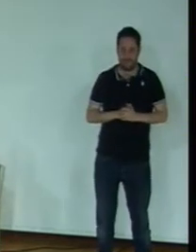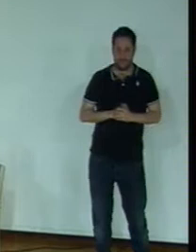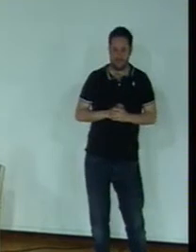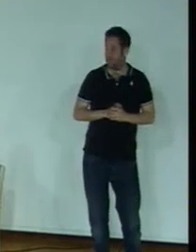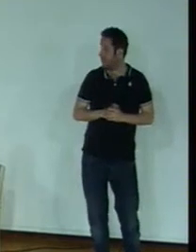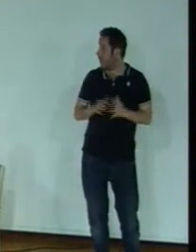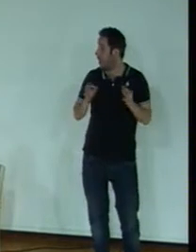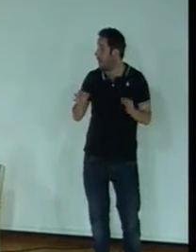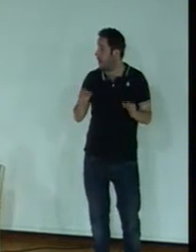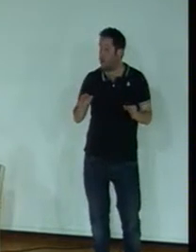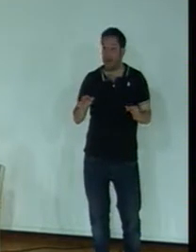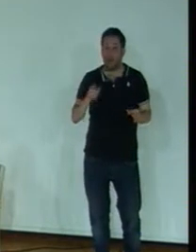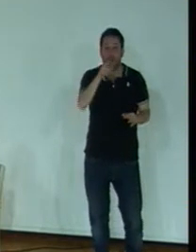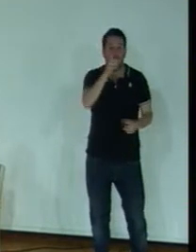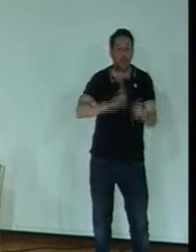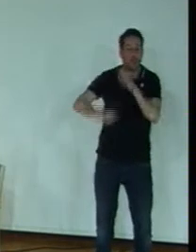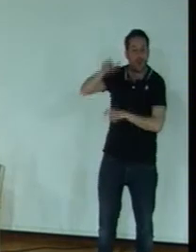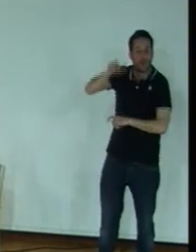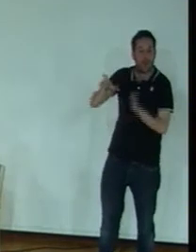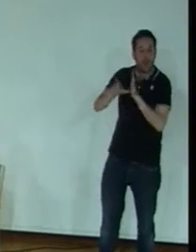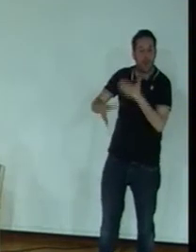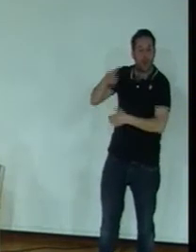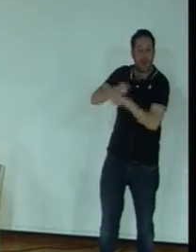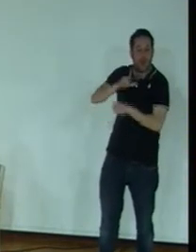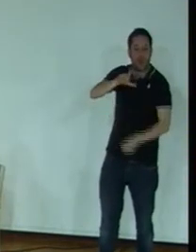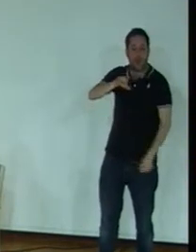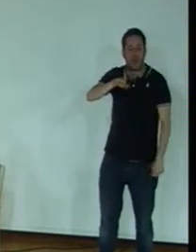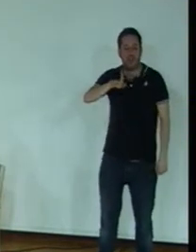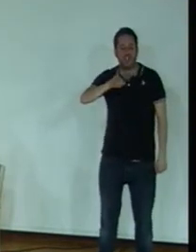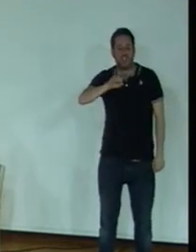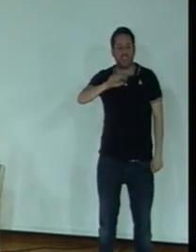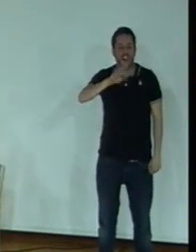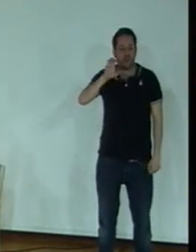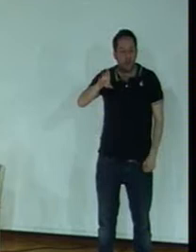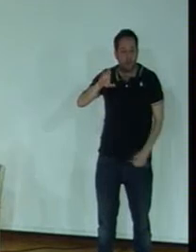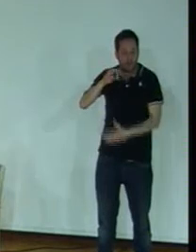Je reviens sur l'histoire de le législateur et les juristes sont à la ramasse. En